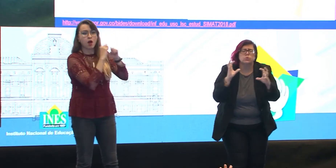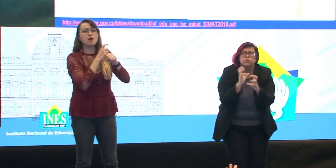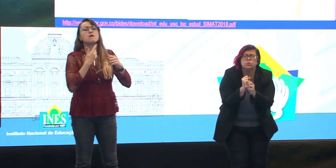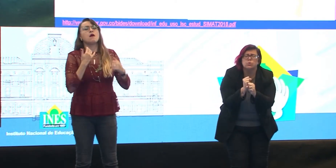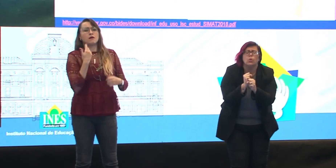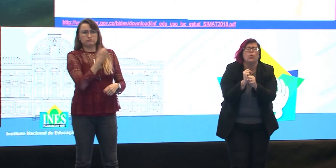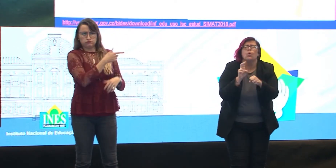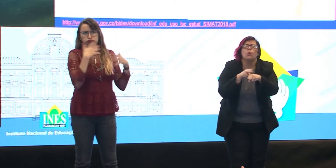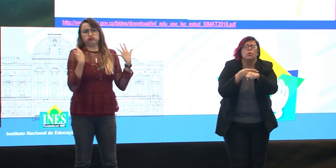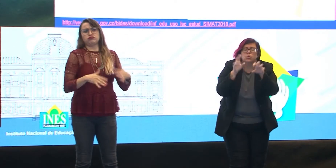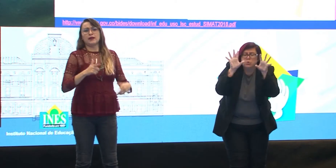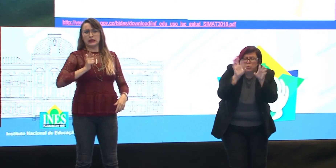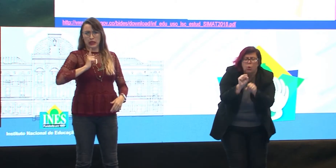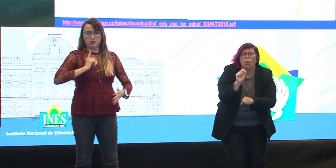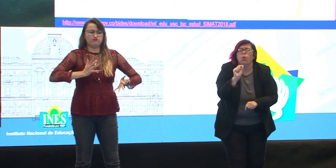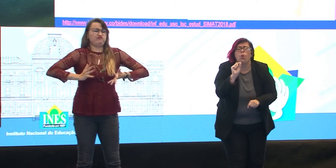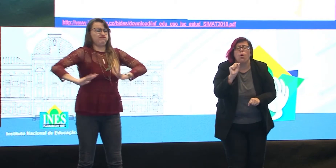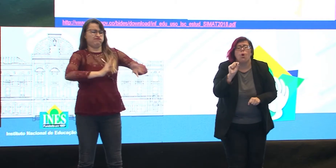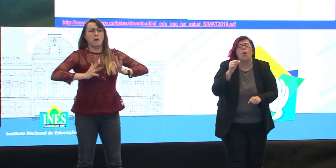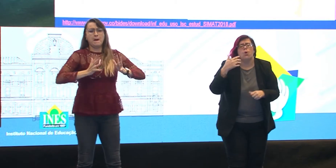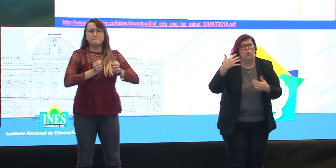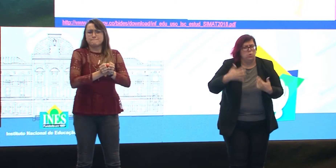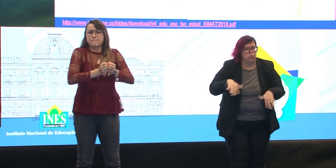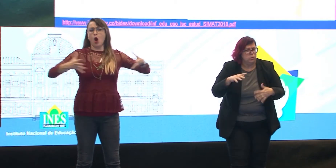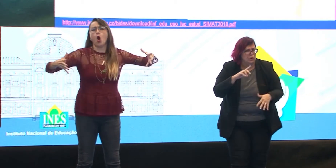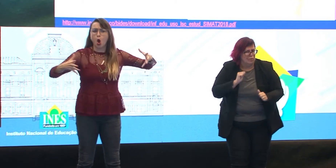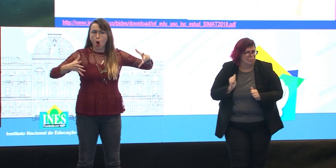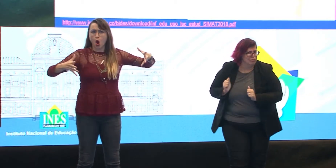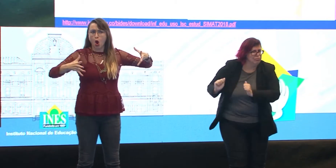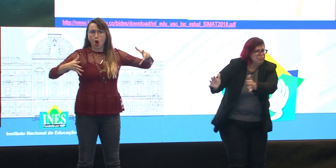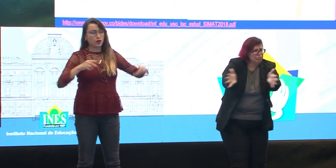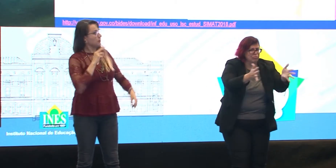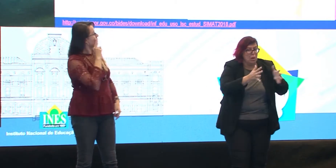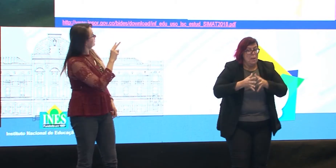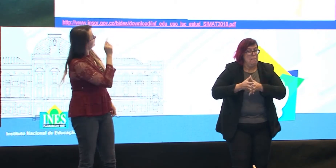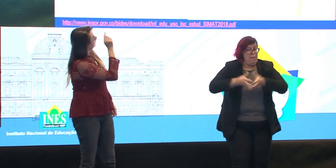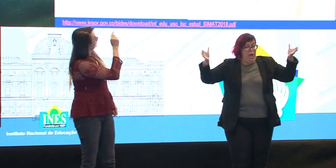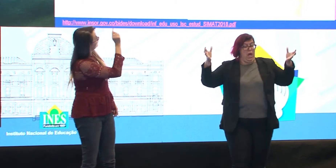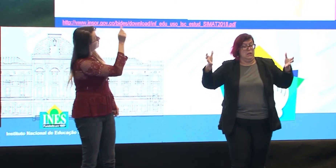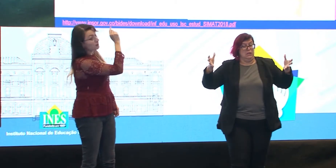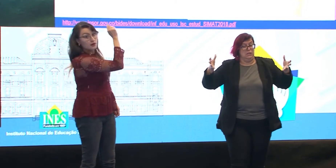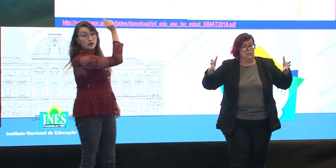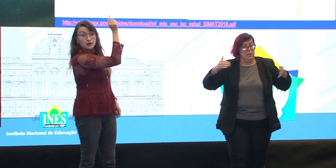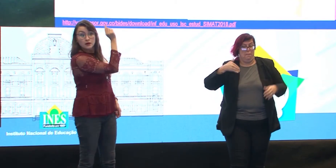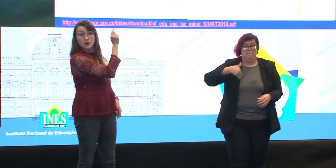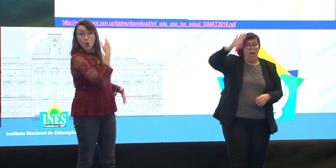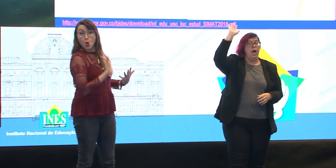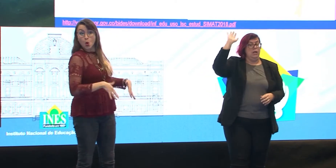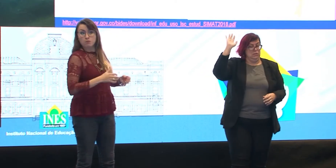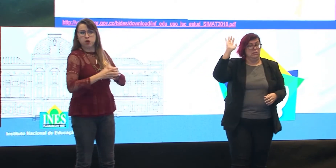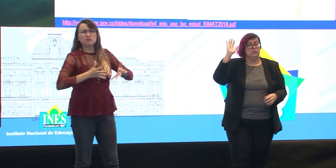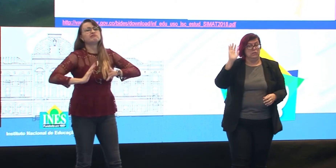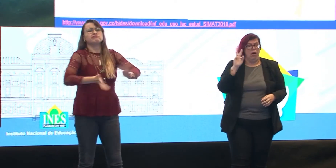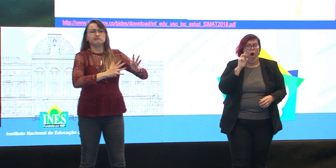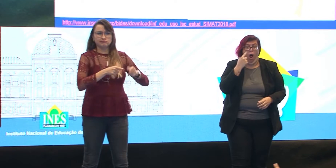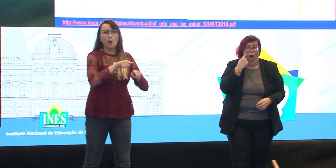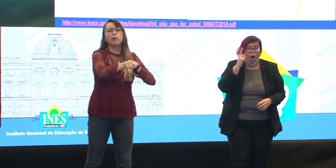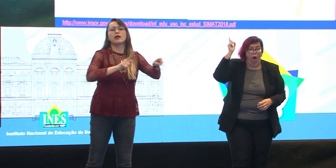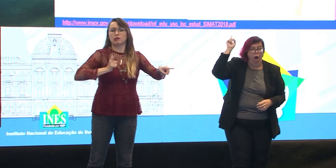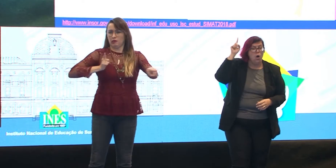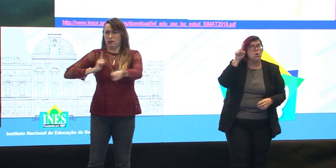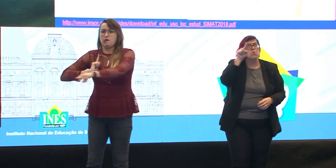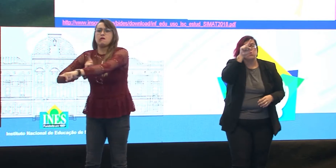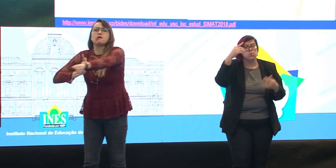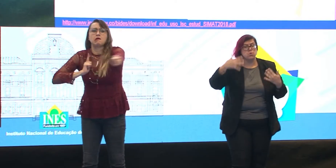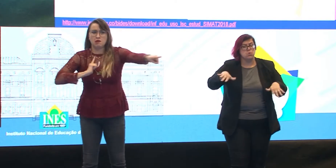materno, mas eu quero que vocês vejam que no mapa as partes em marrom escuro, mais escuro, representam